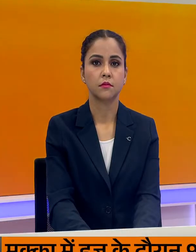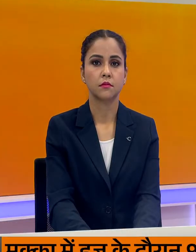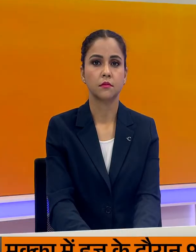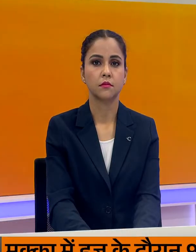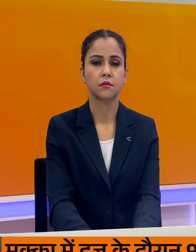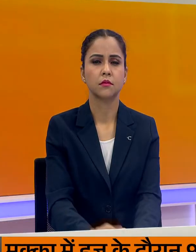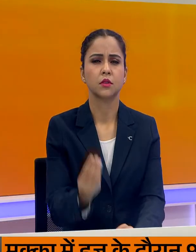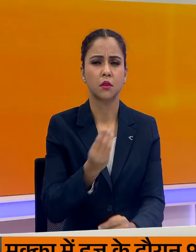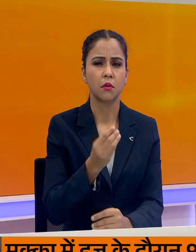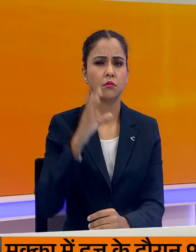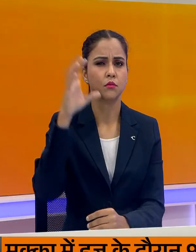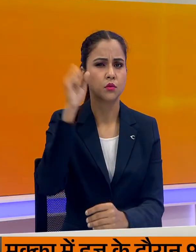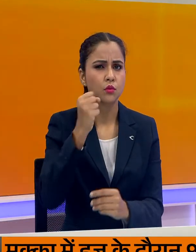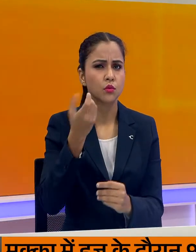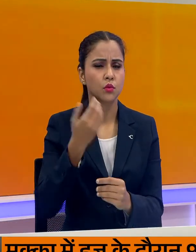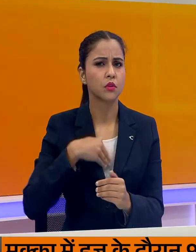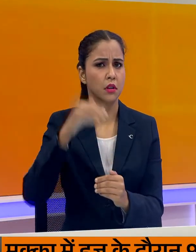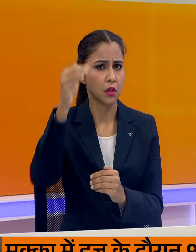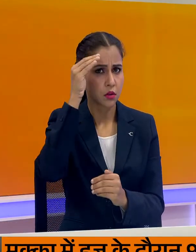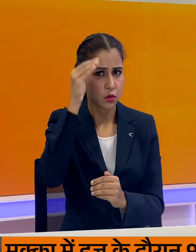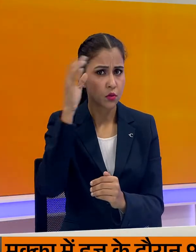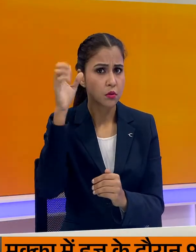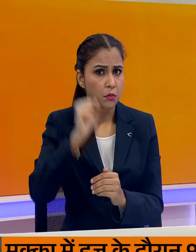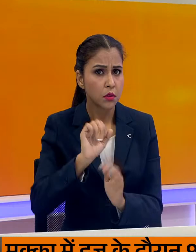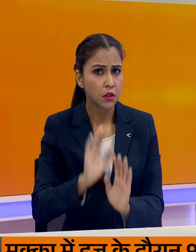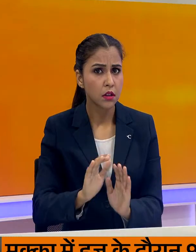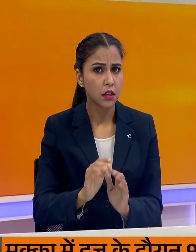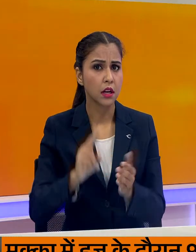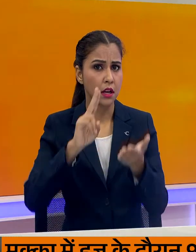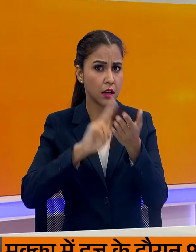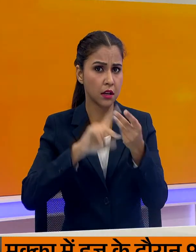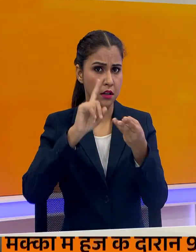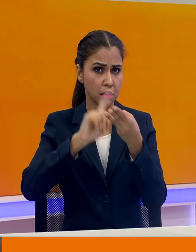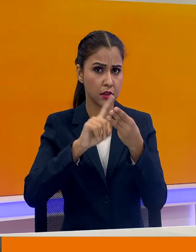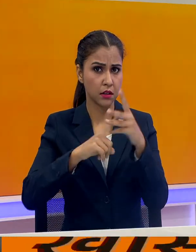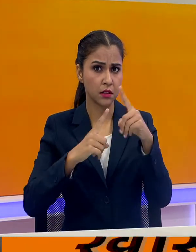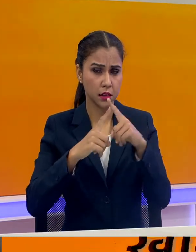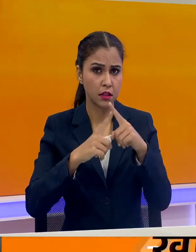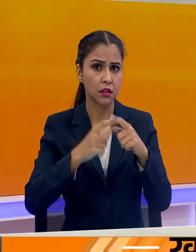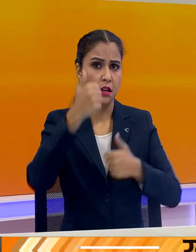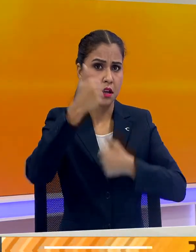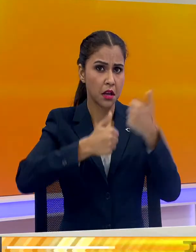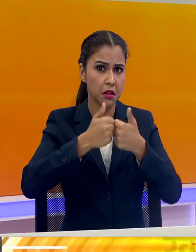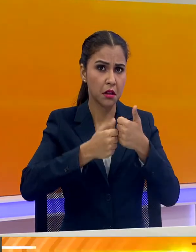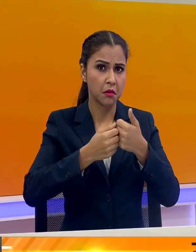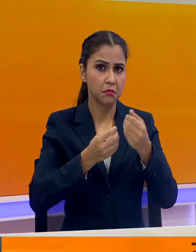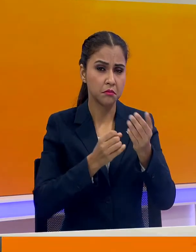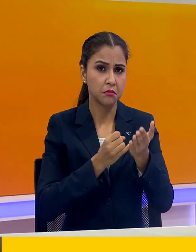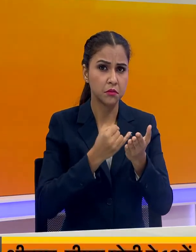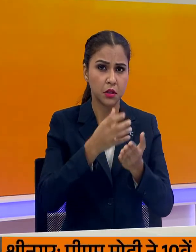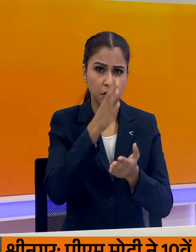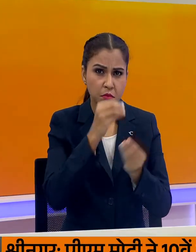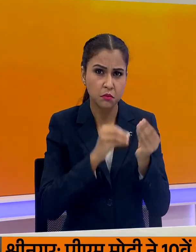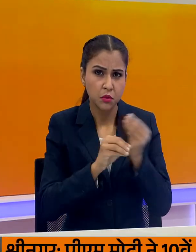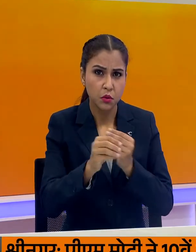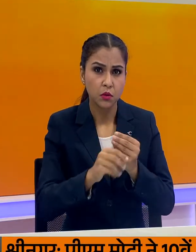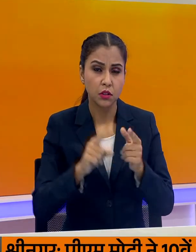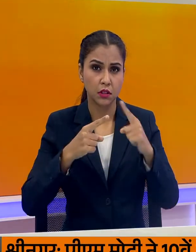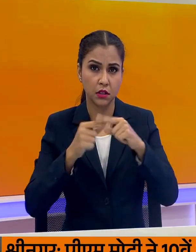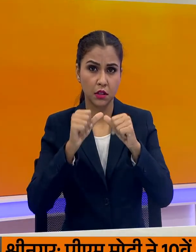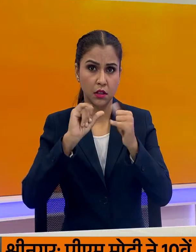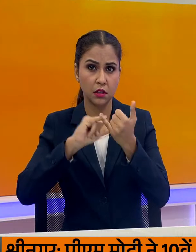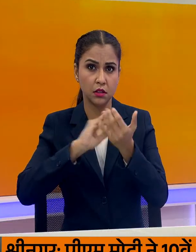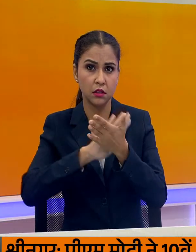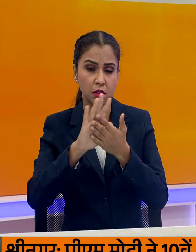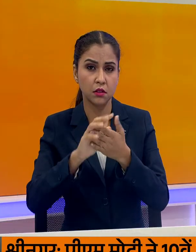और सूत्रों के हवाले से खबर मिल रही है कि नीट पेपर लीक मामले में तेजस्वी यादव के सचिव